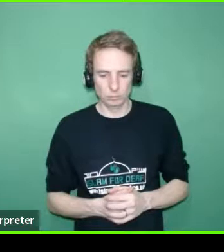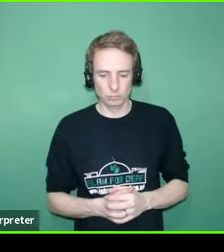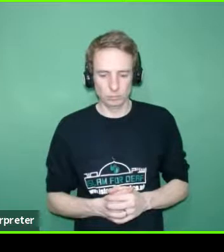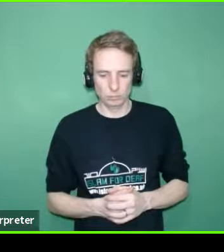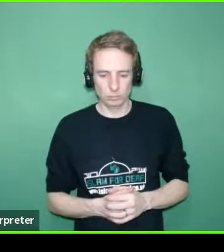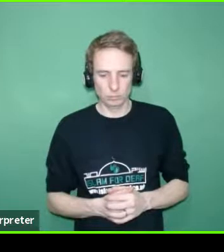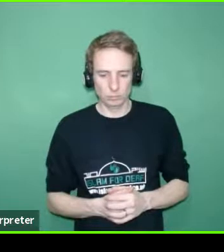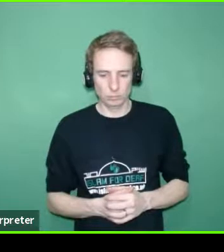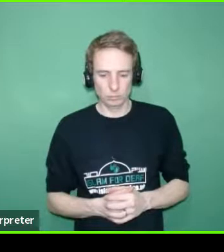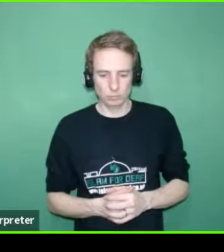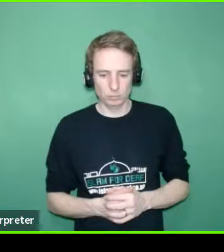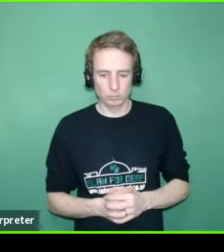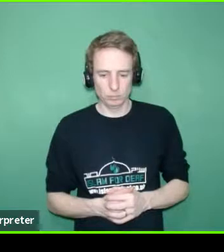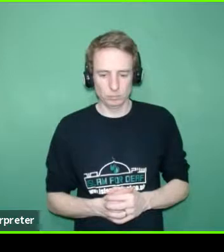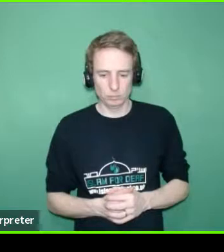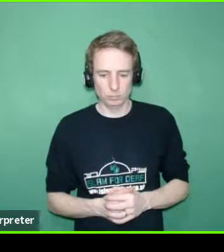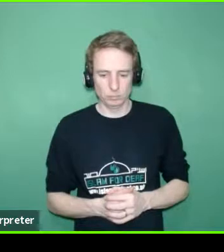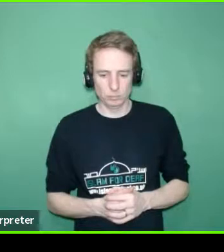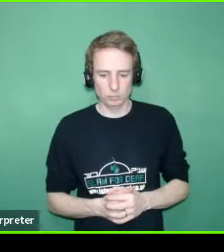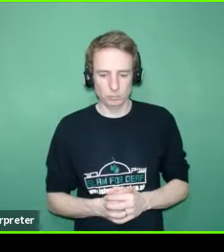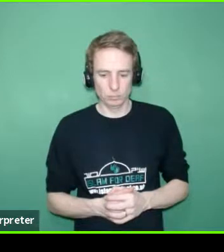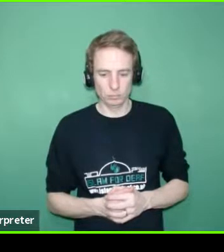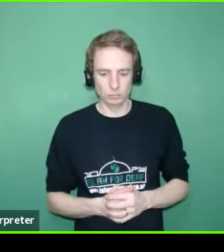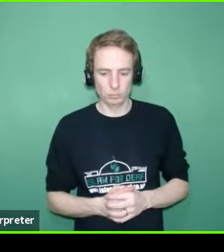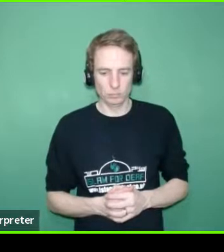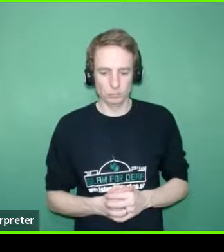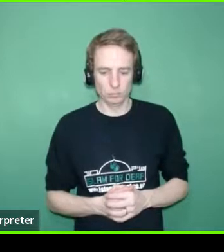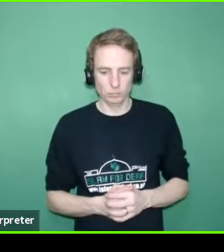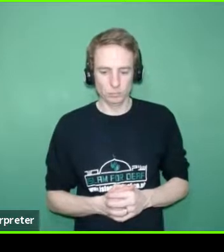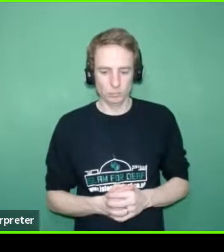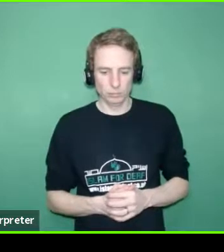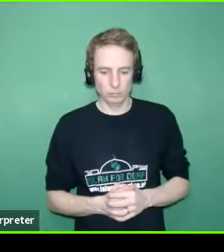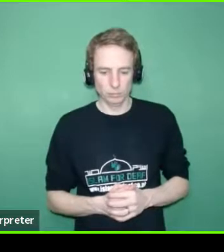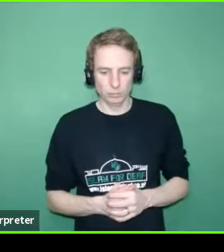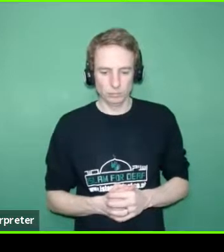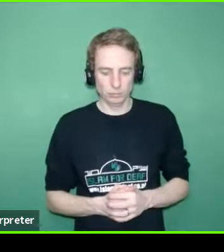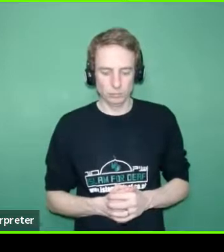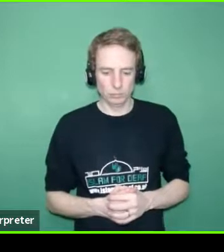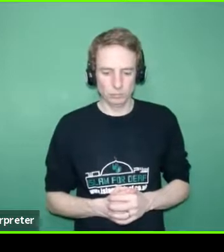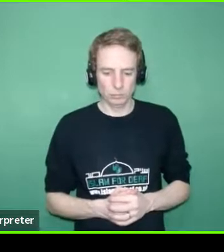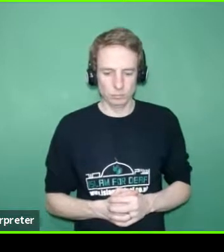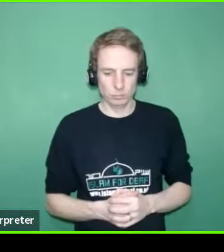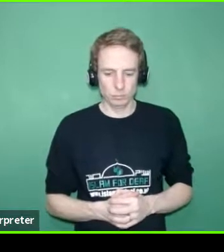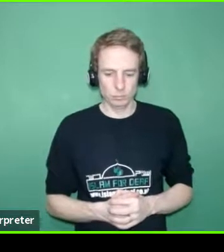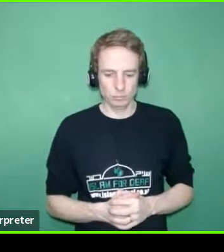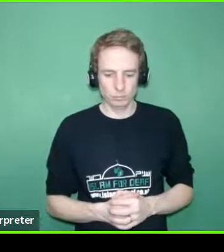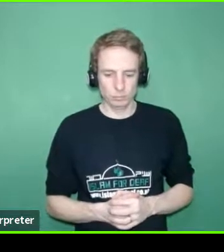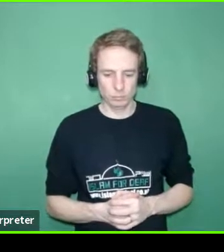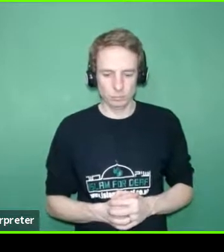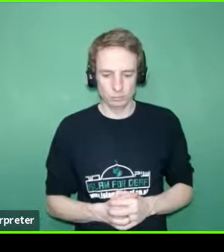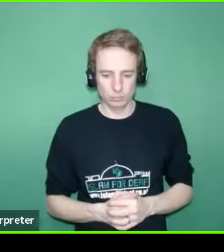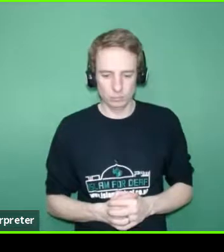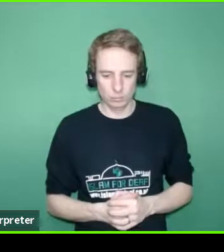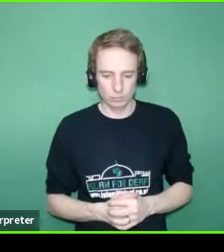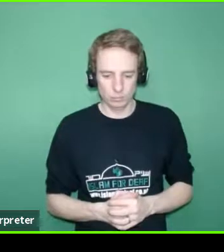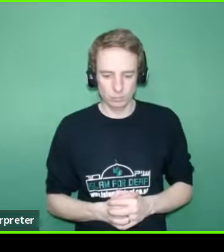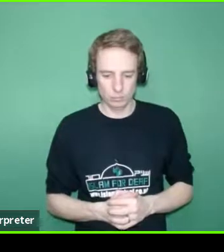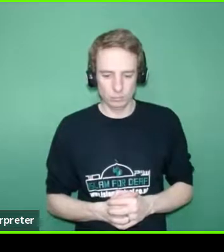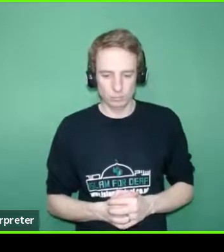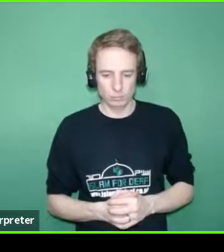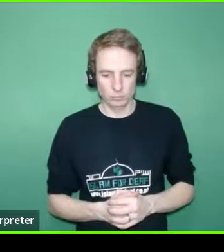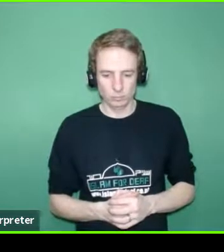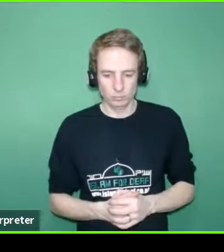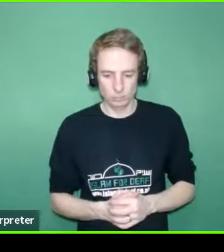وسلم: والذي نفسي بيده ما من عبد ولا أمة صلى هذه الصلاة إلا غفر الله له